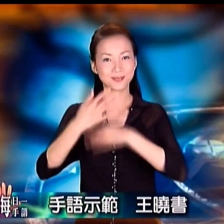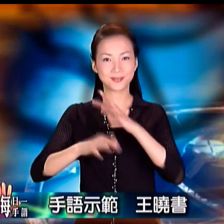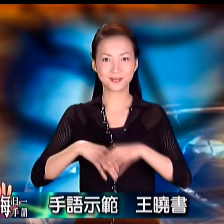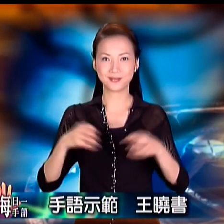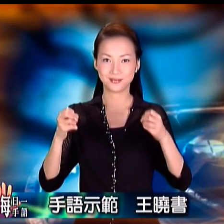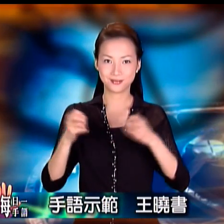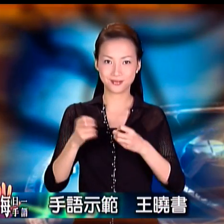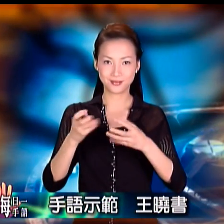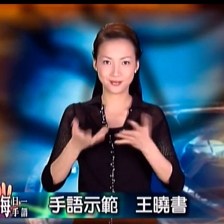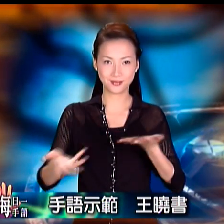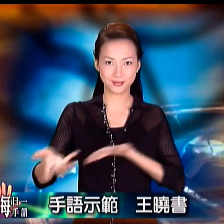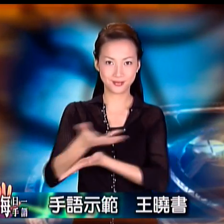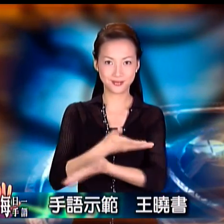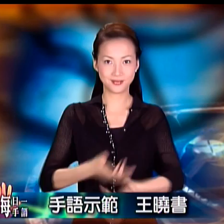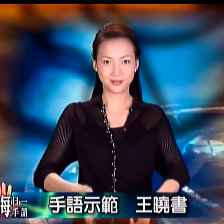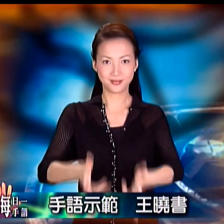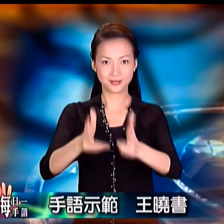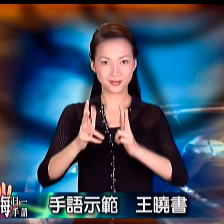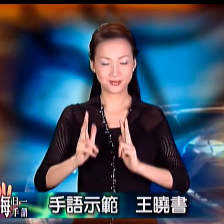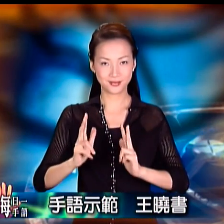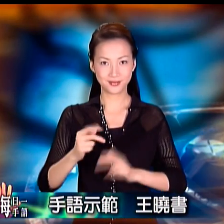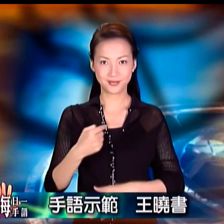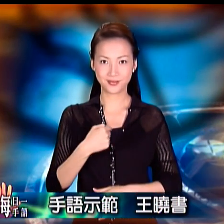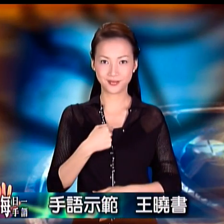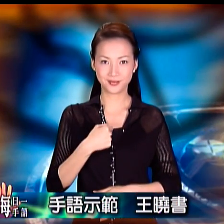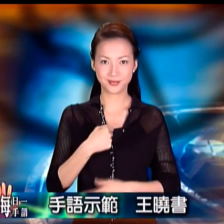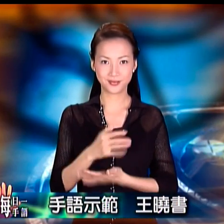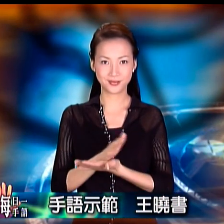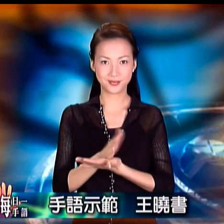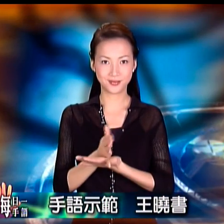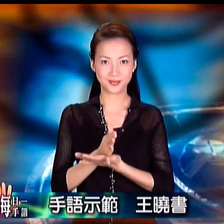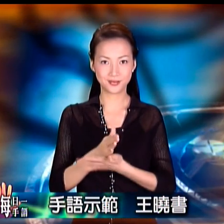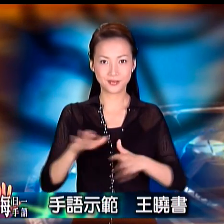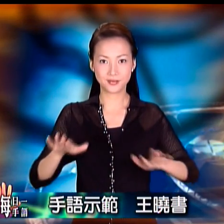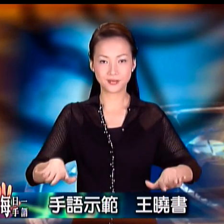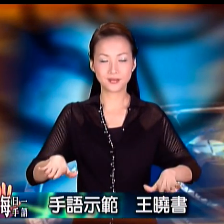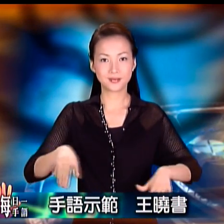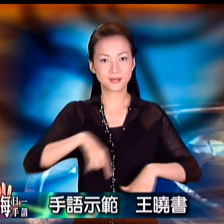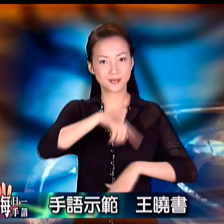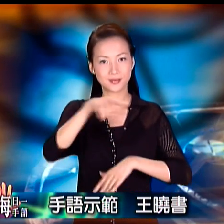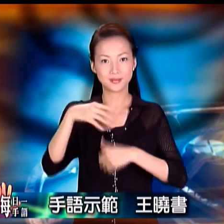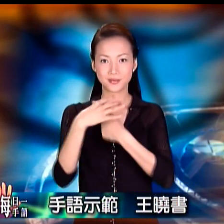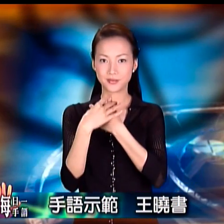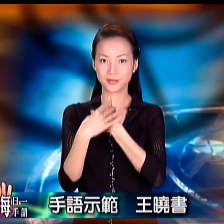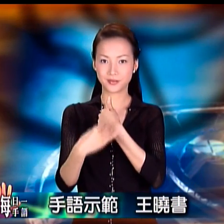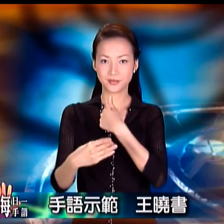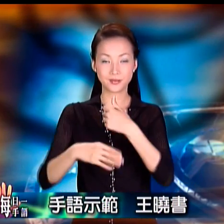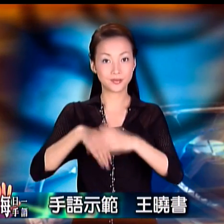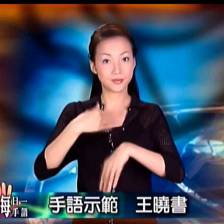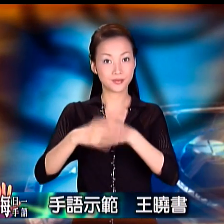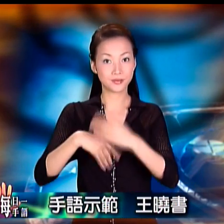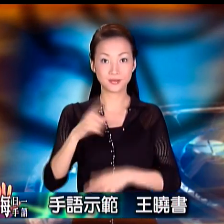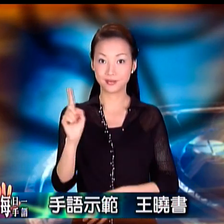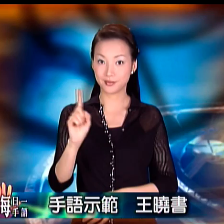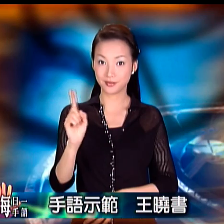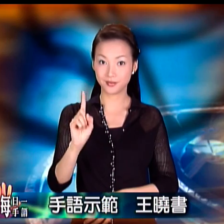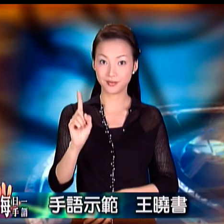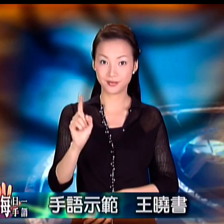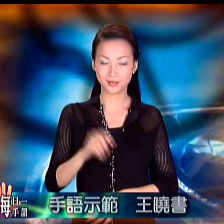动动双手，搭起无声的桥梁。我是王小书，今天我们要来学跟生活有关